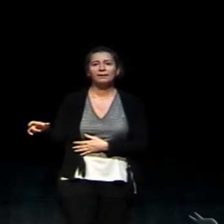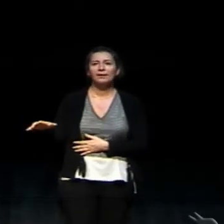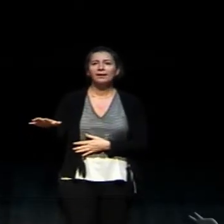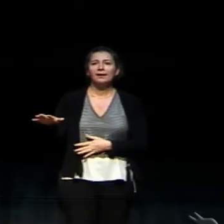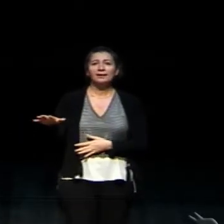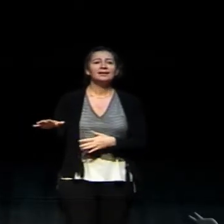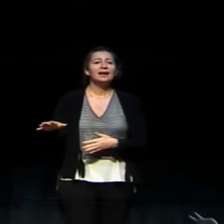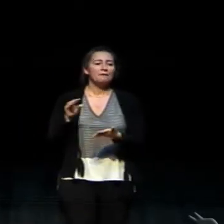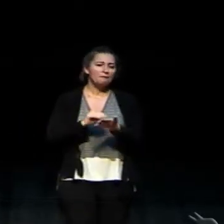de sinais.